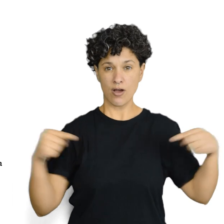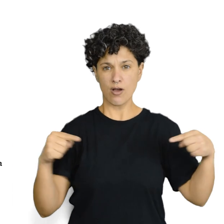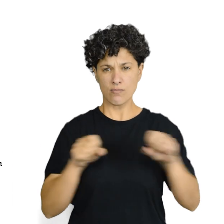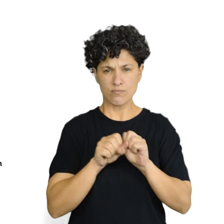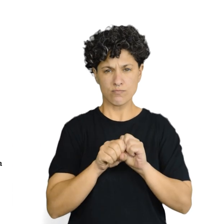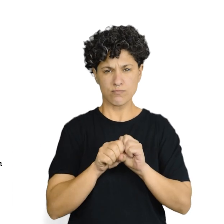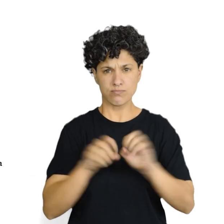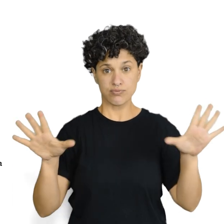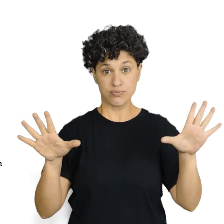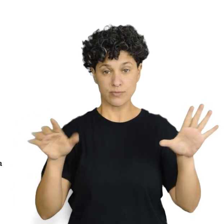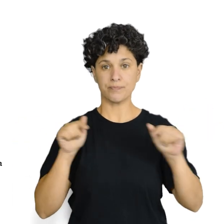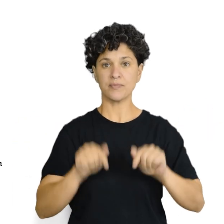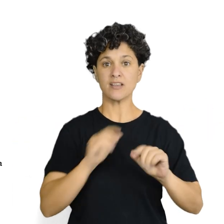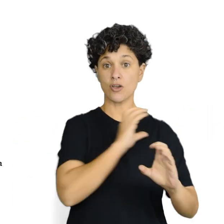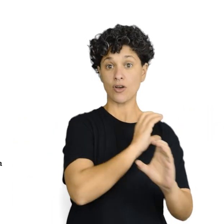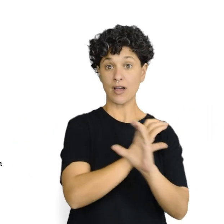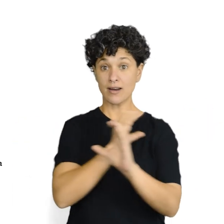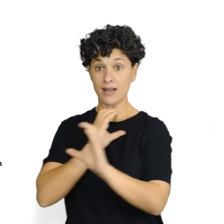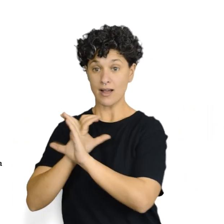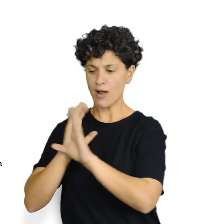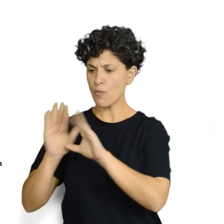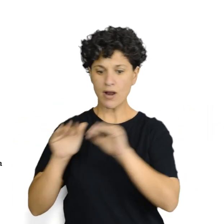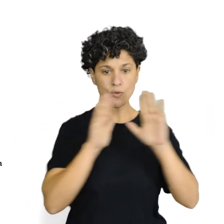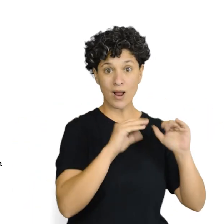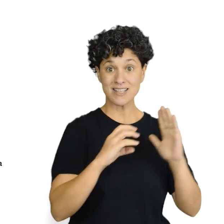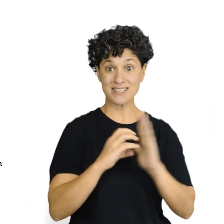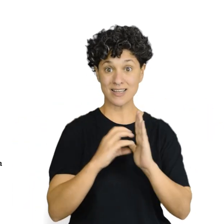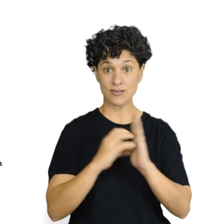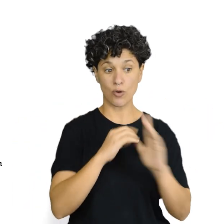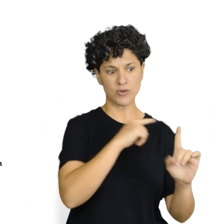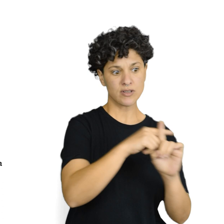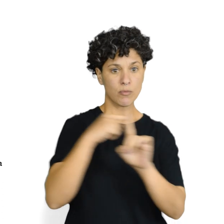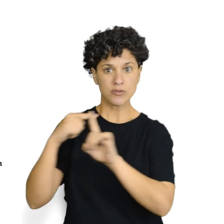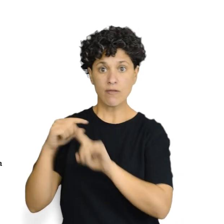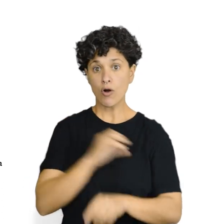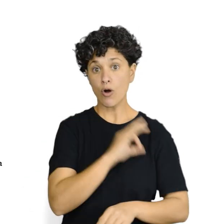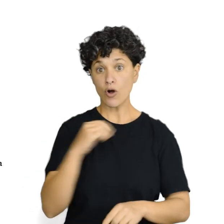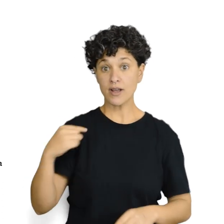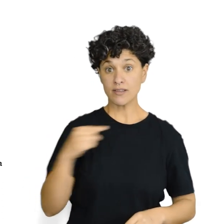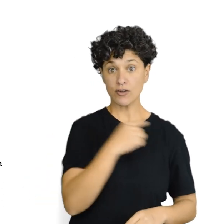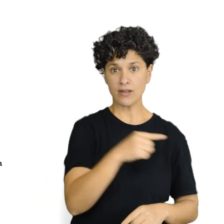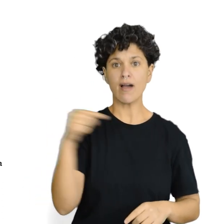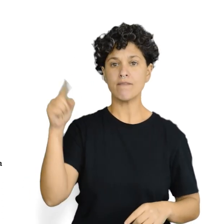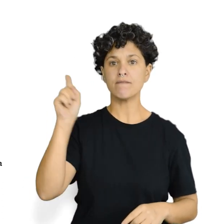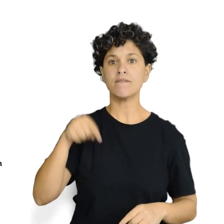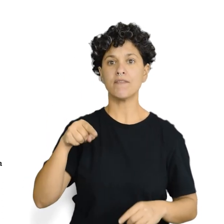la repulsión electrostática es la interacción entre cargas eléctricas del mismo signo la repulsión